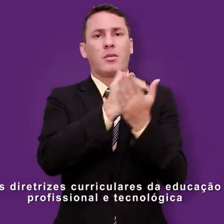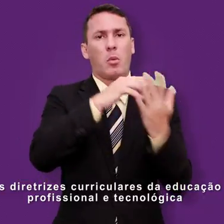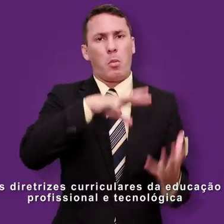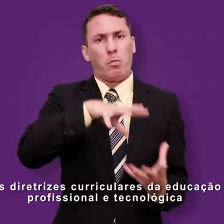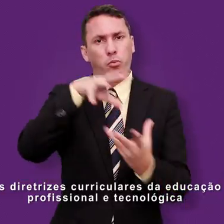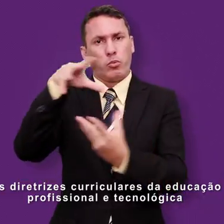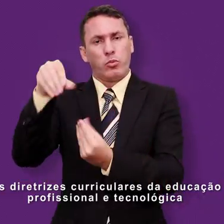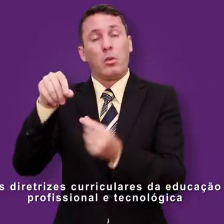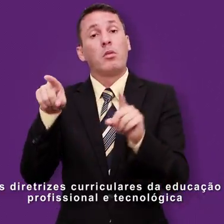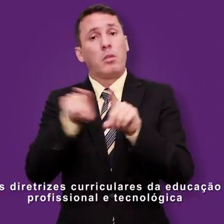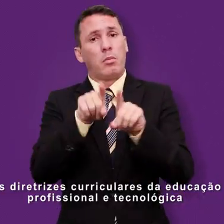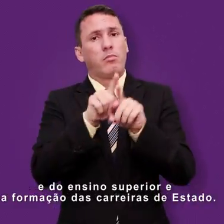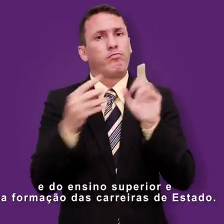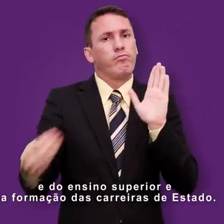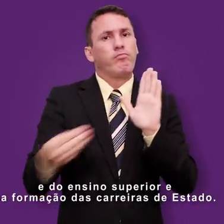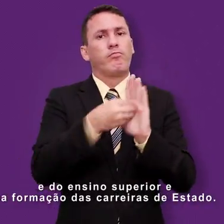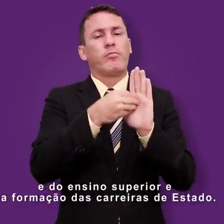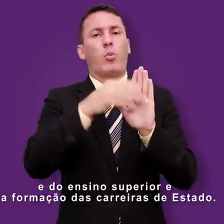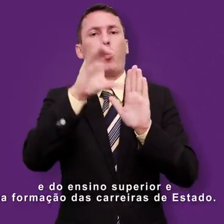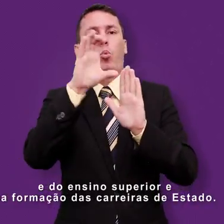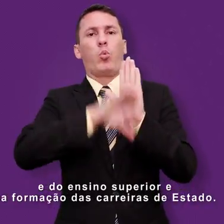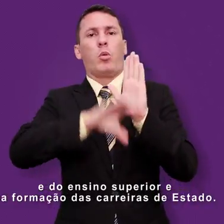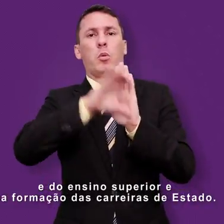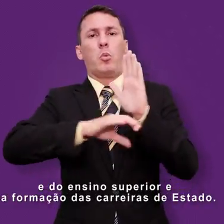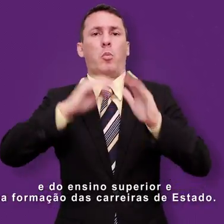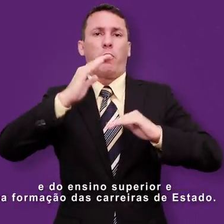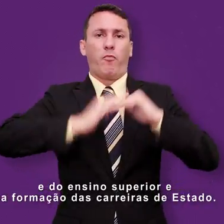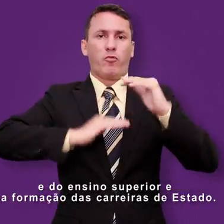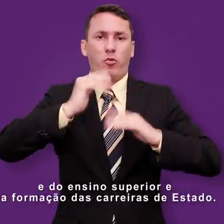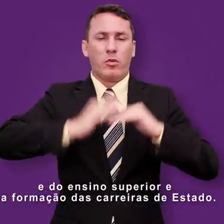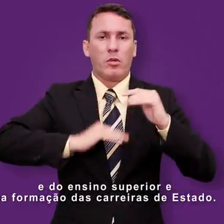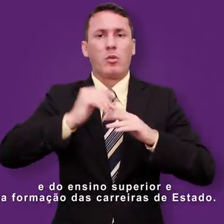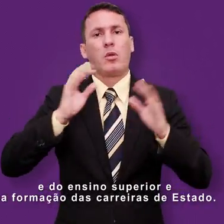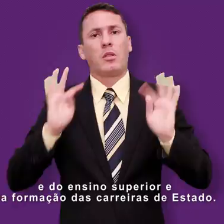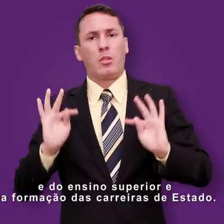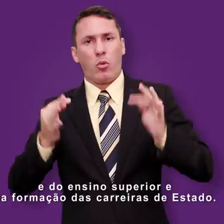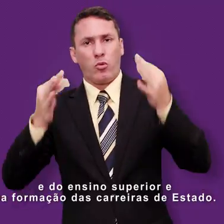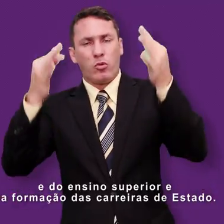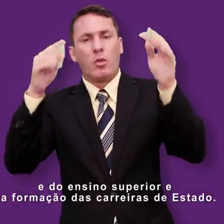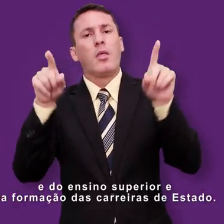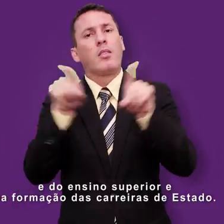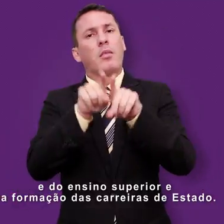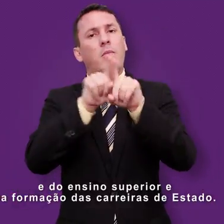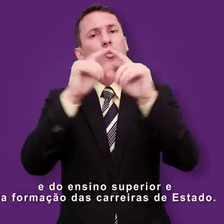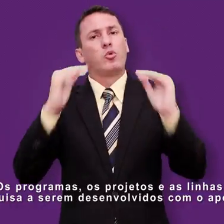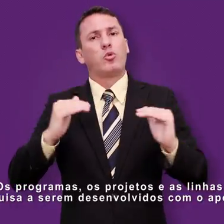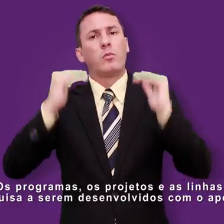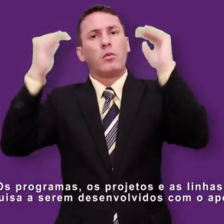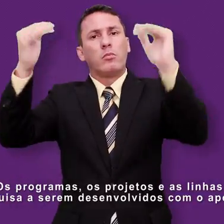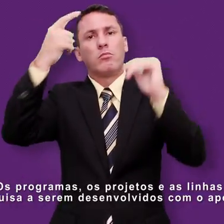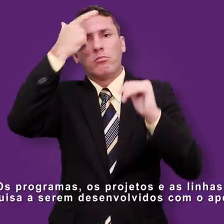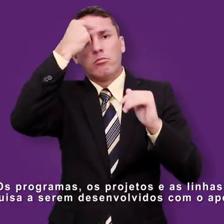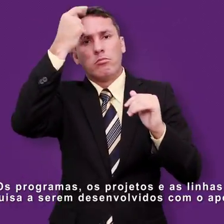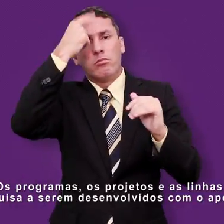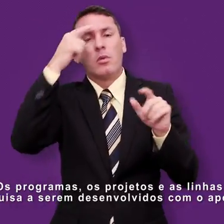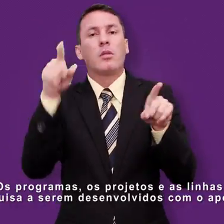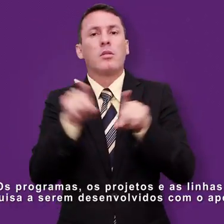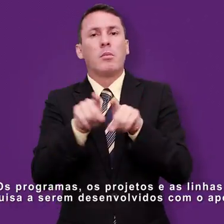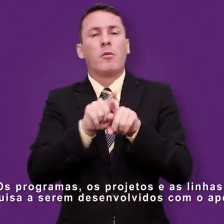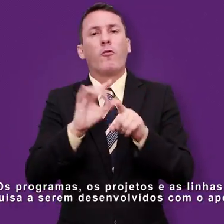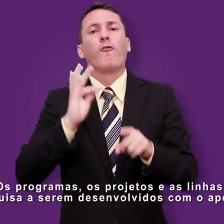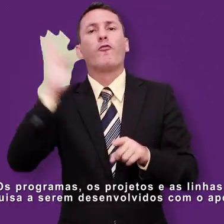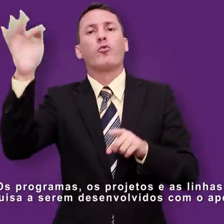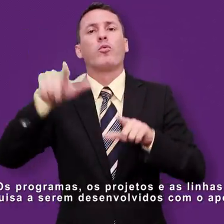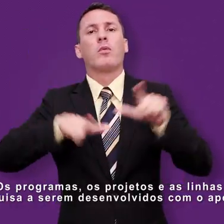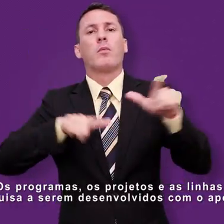educação profissional e tecnológica e do ensino superior e na formação das carreiras de Estado. Parágrafo 4º.